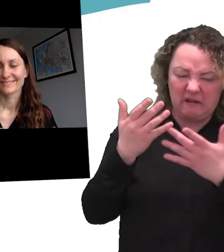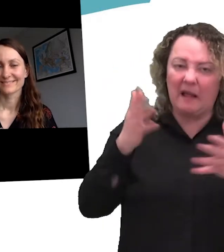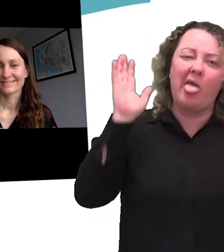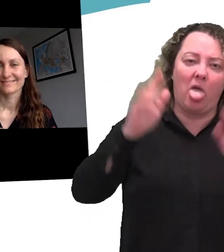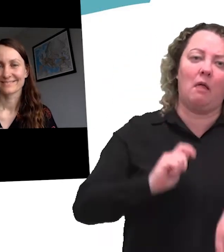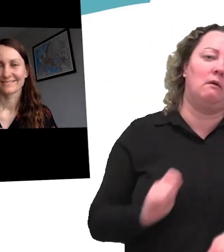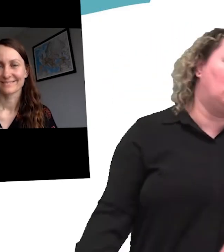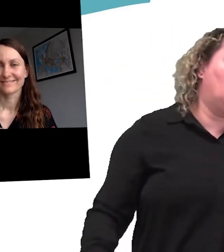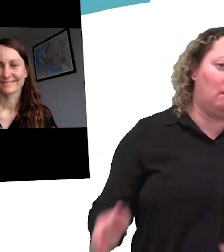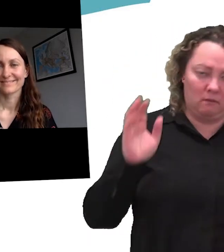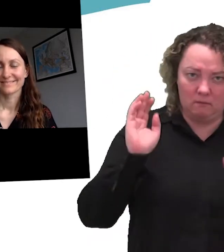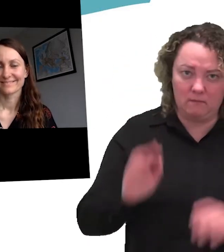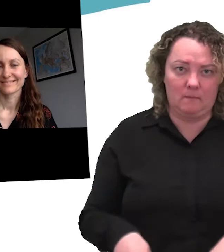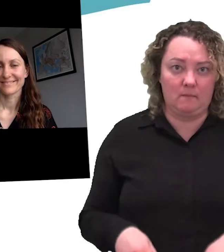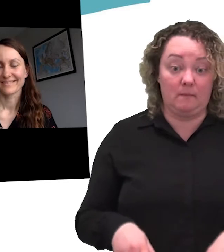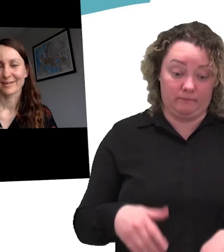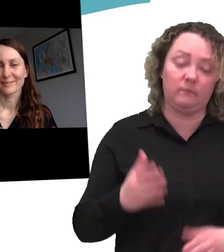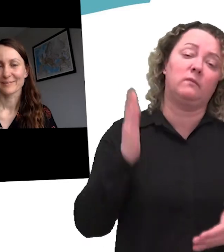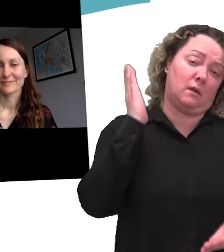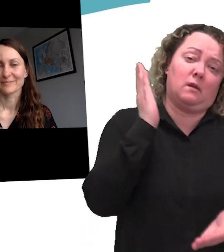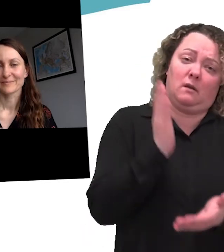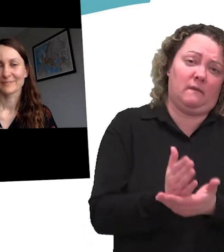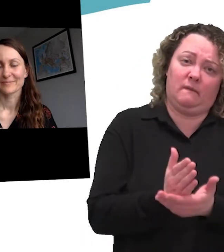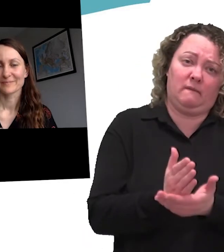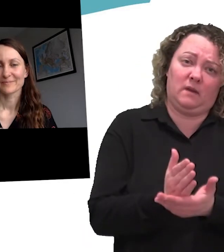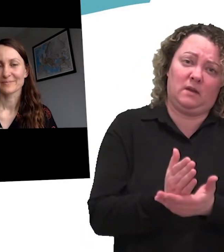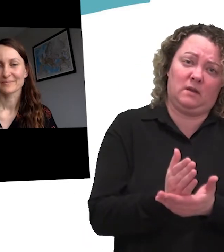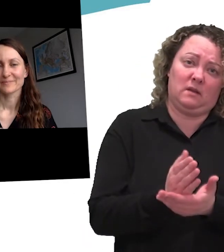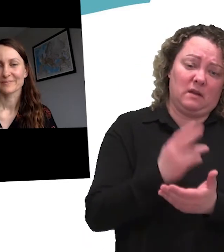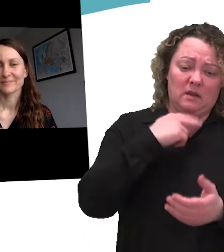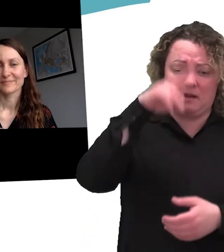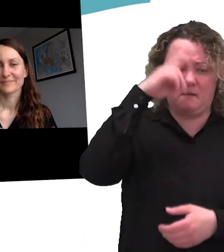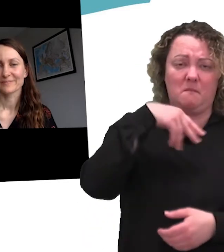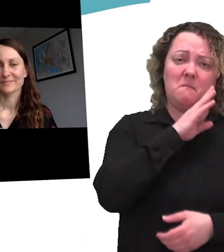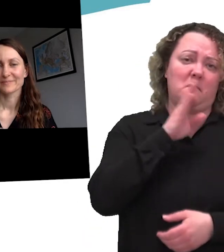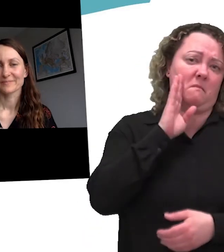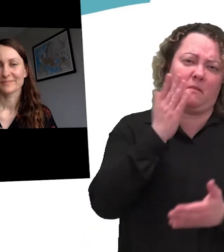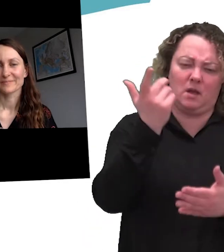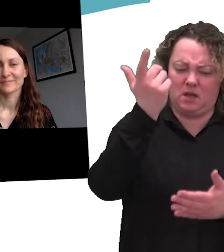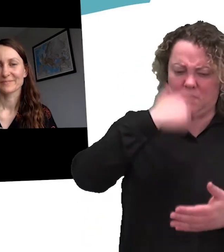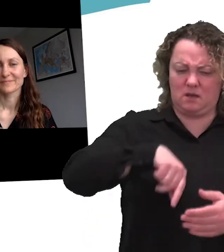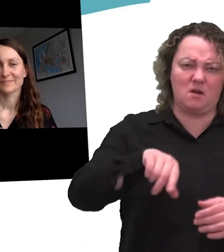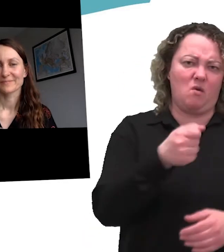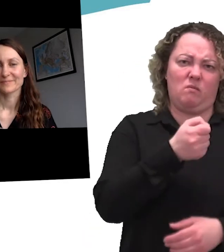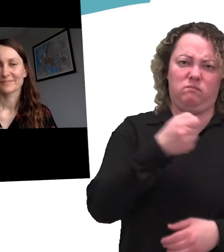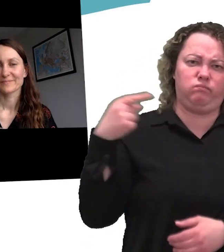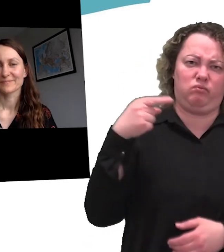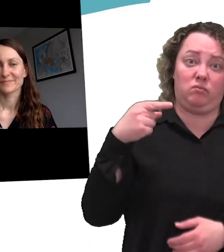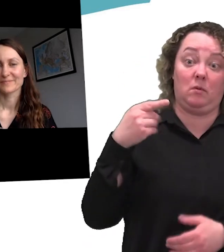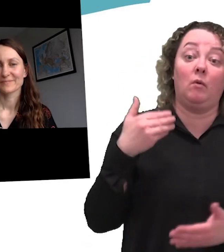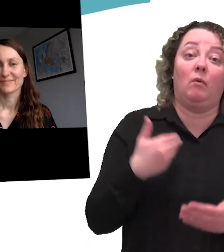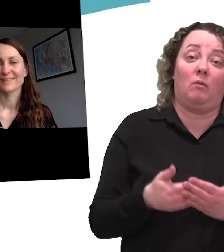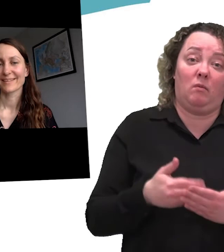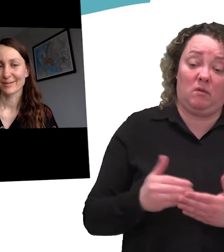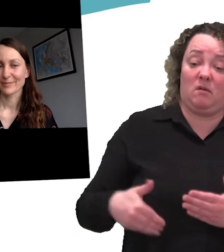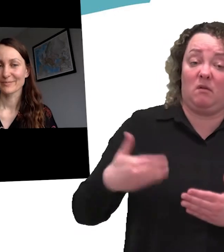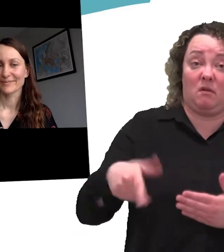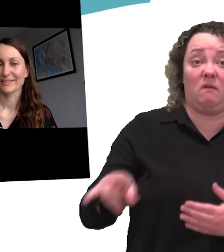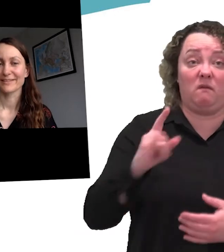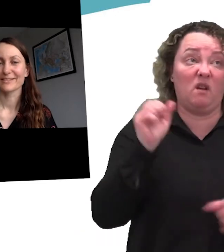savo pasirašymas nuosprendžio, todėl, kad kitą kartą zys dar daugiau. Nežinos, kad jeigu gerai